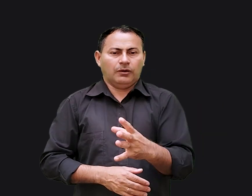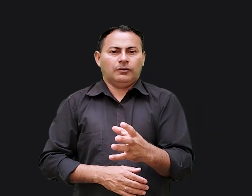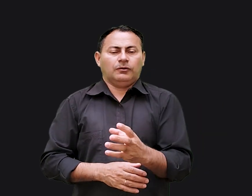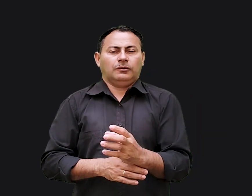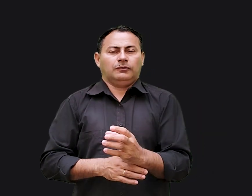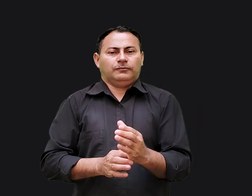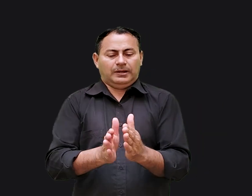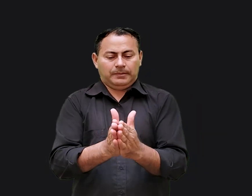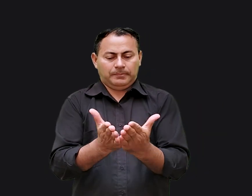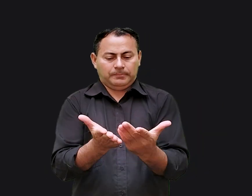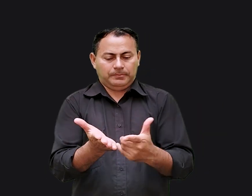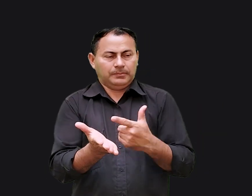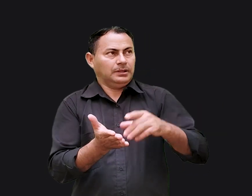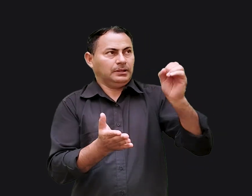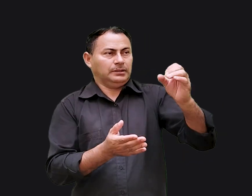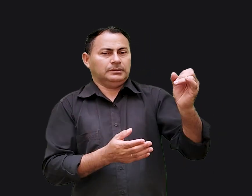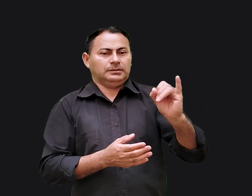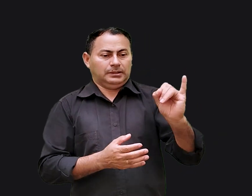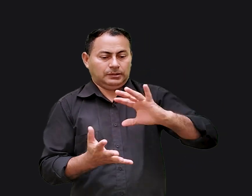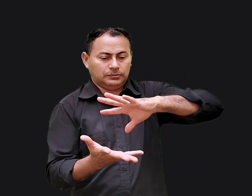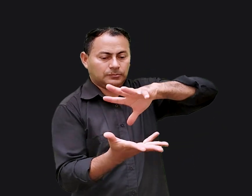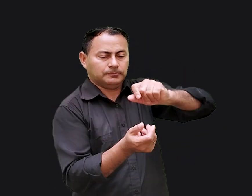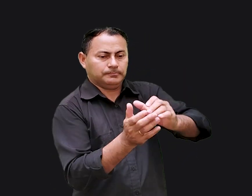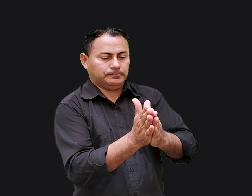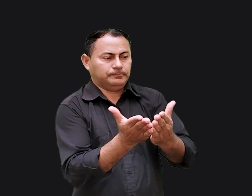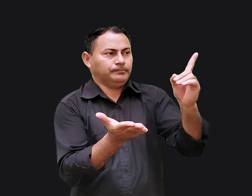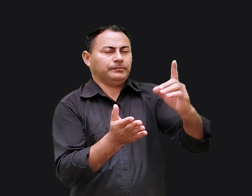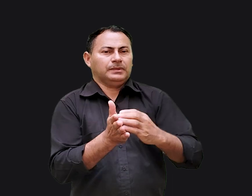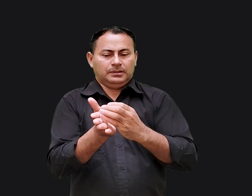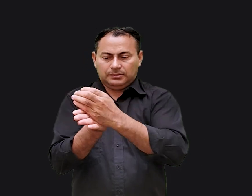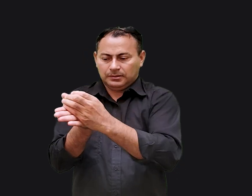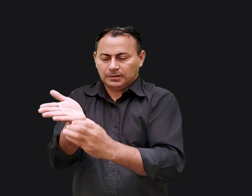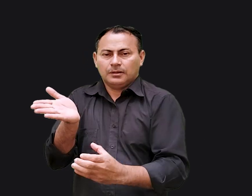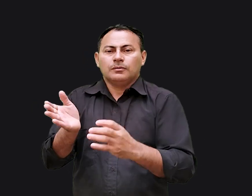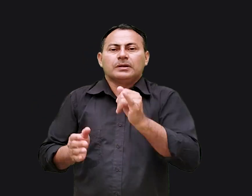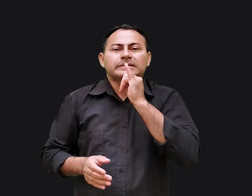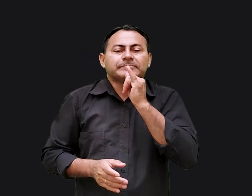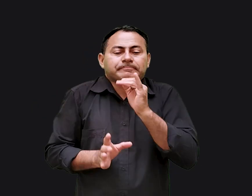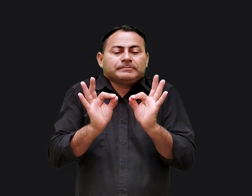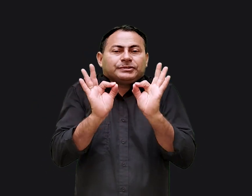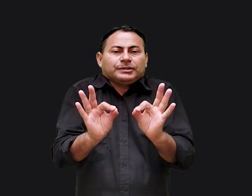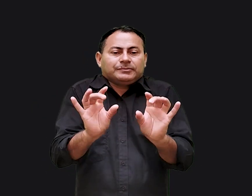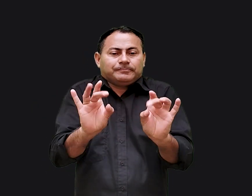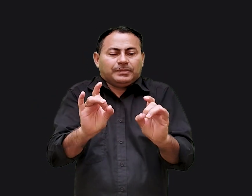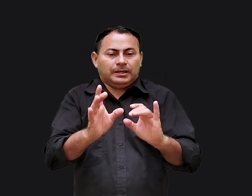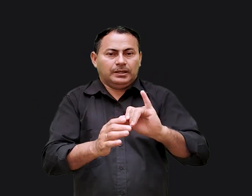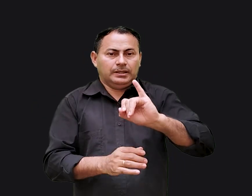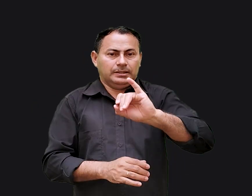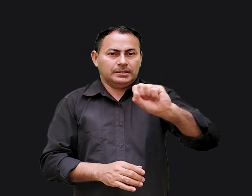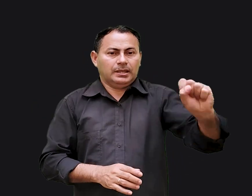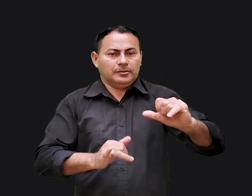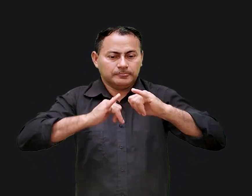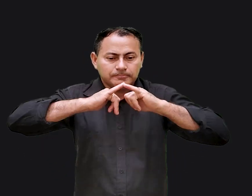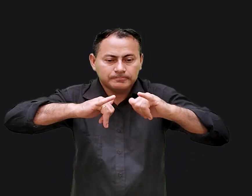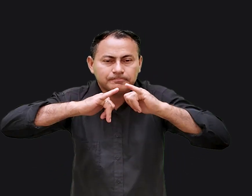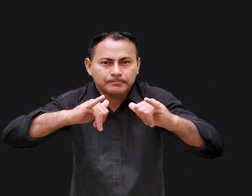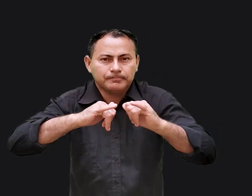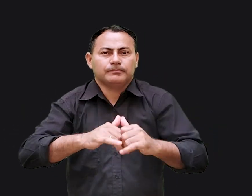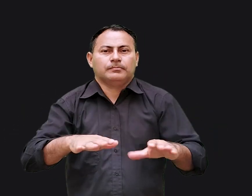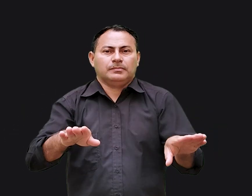Versão Internacional da Bíblia. Esse capítulo é um exemplo da maneira incrível como Isaías pregava. Ele também